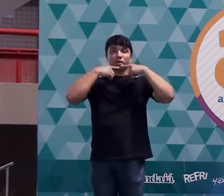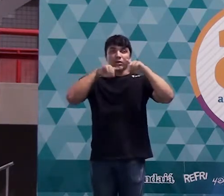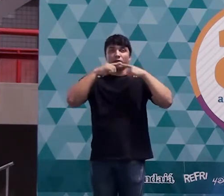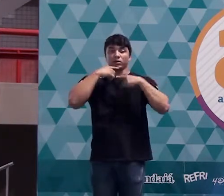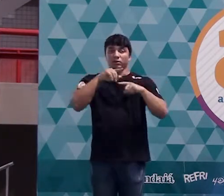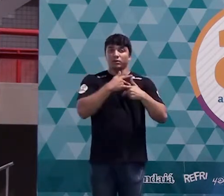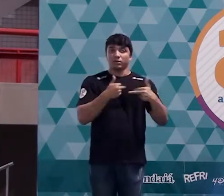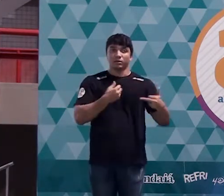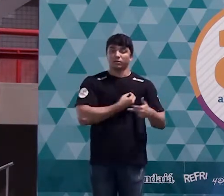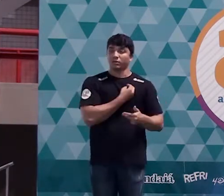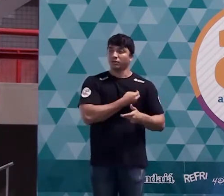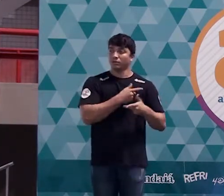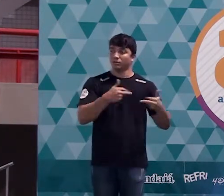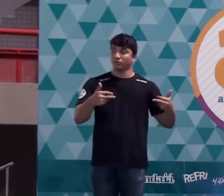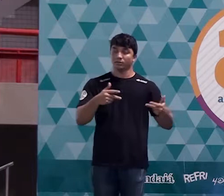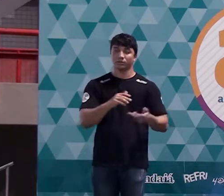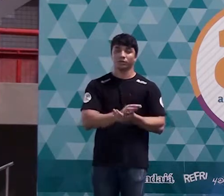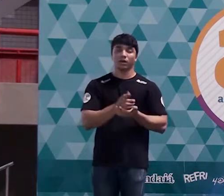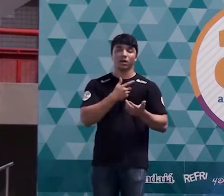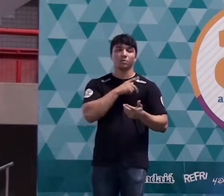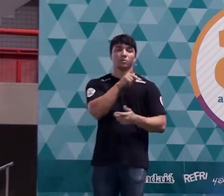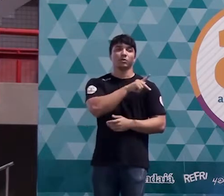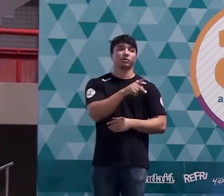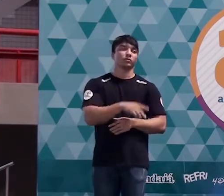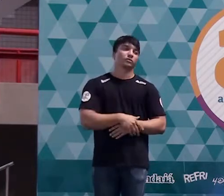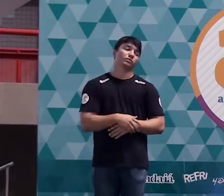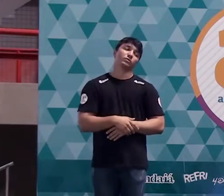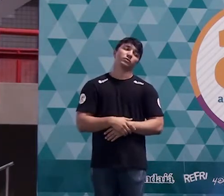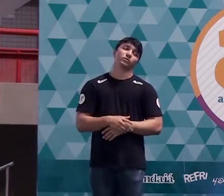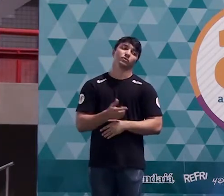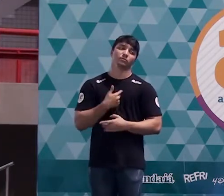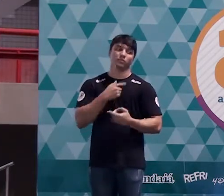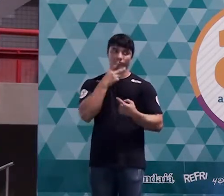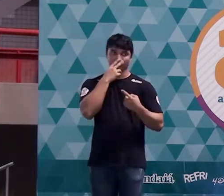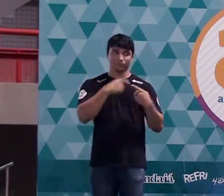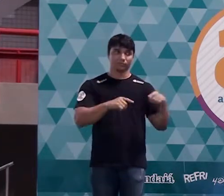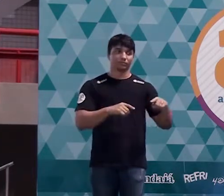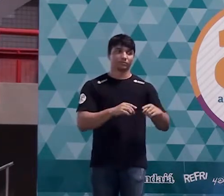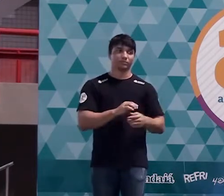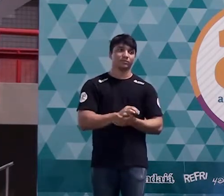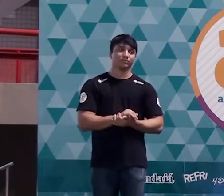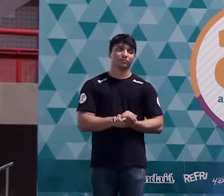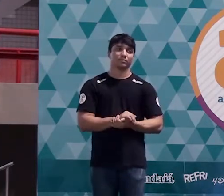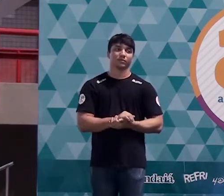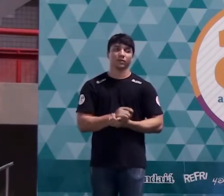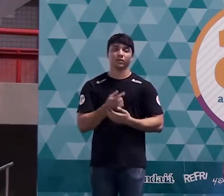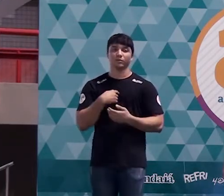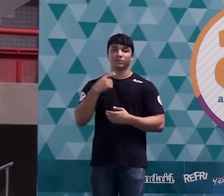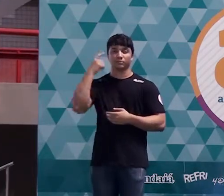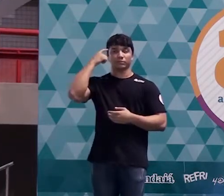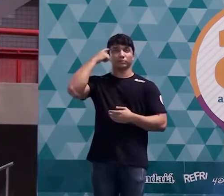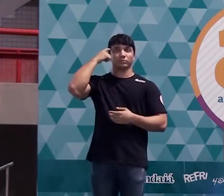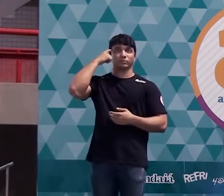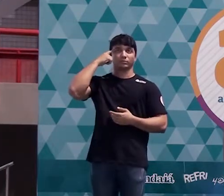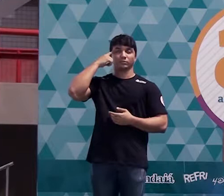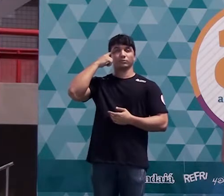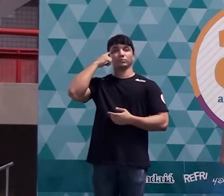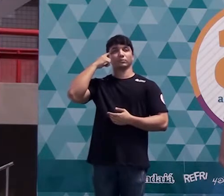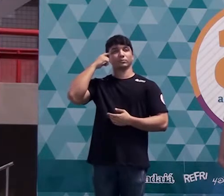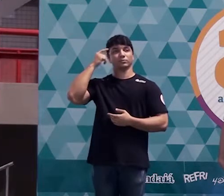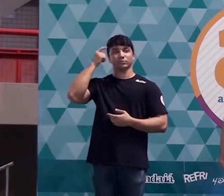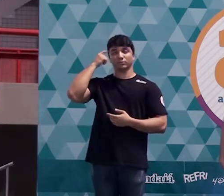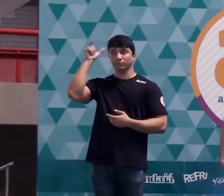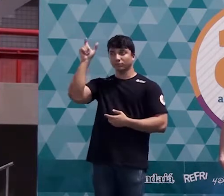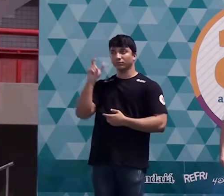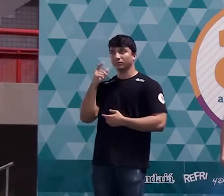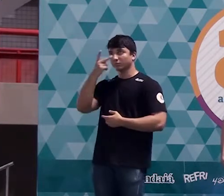alguma coisa. Professor, está do meu lado. Olha, a intriga. Aí você pensa nessa pessoa, e